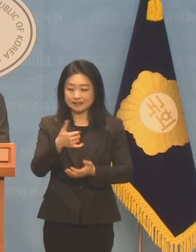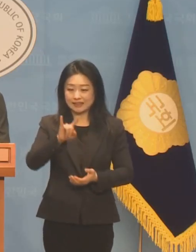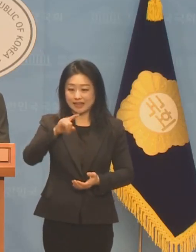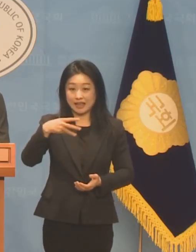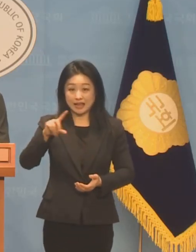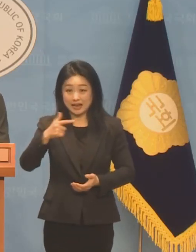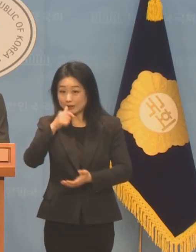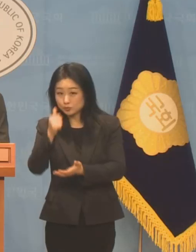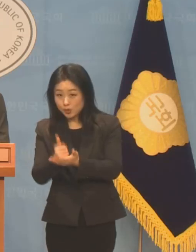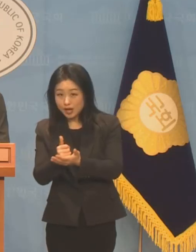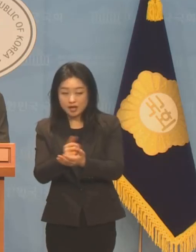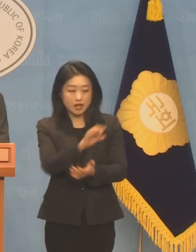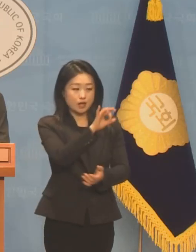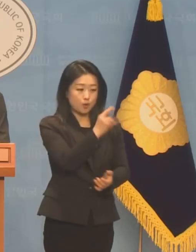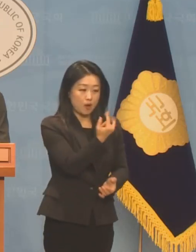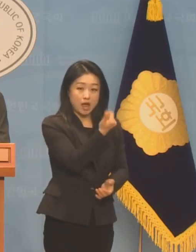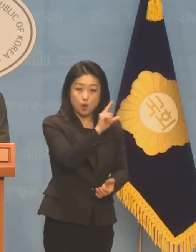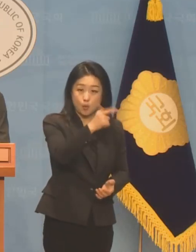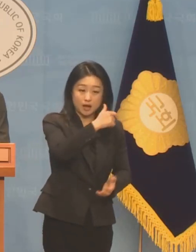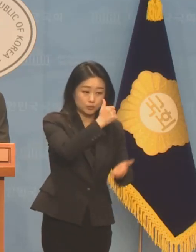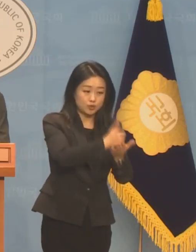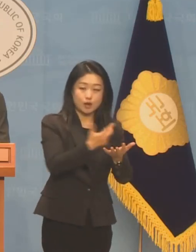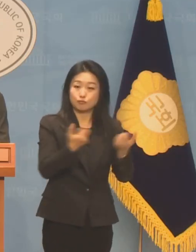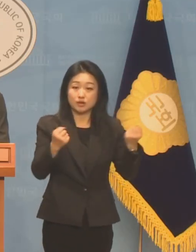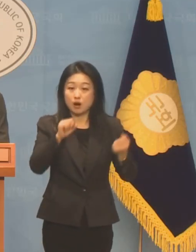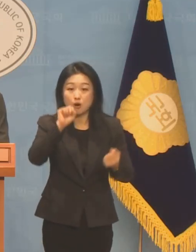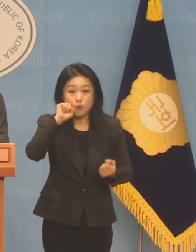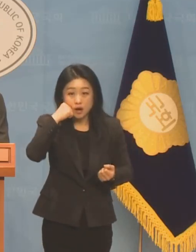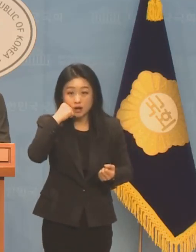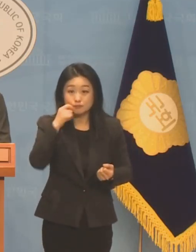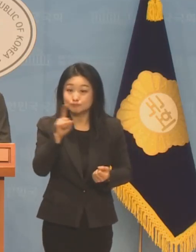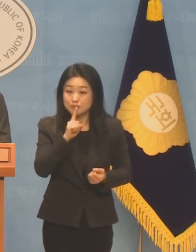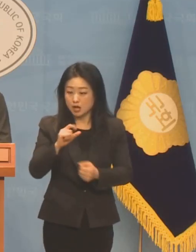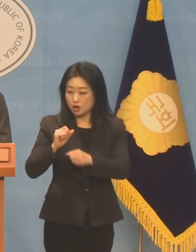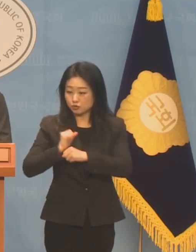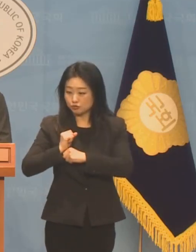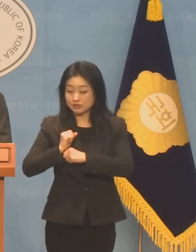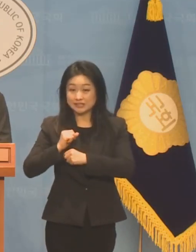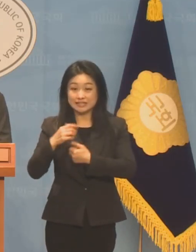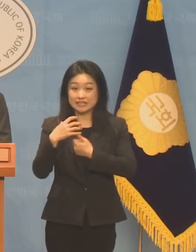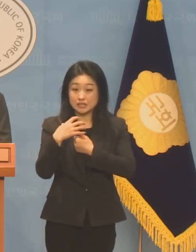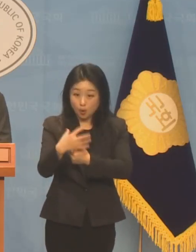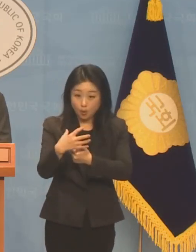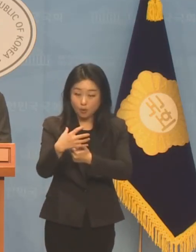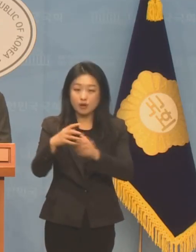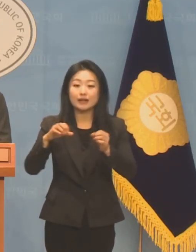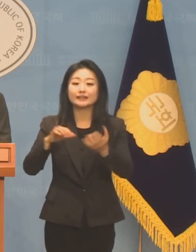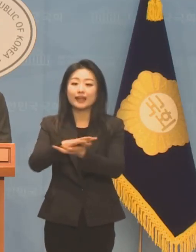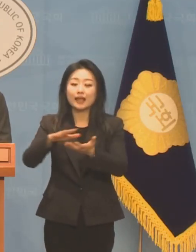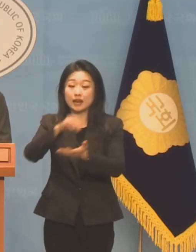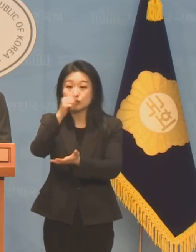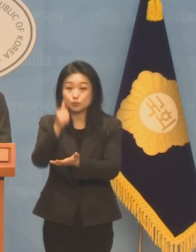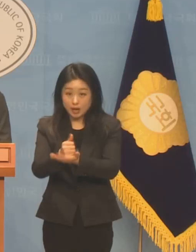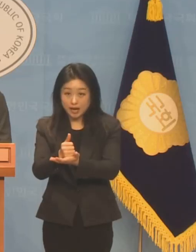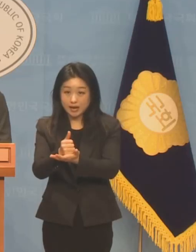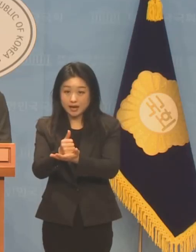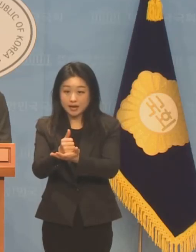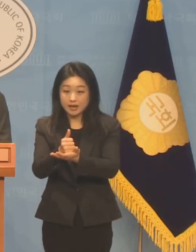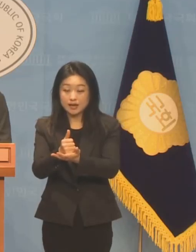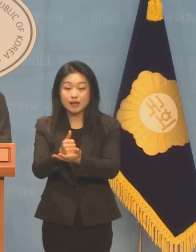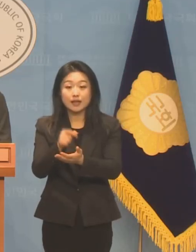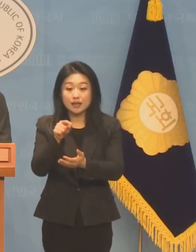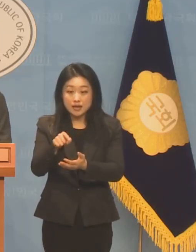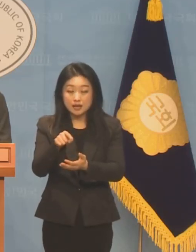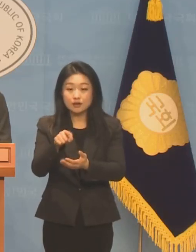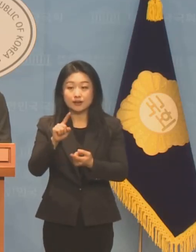외환죄는 분리할 수가 없습니다. 군 병력을 동원한 비상계엄 자체가 내란이라면 그